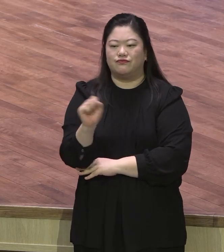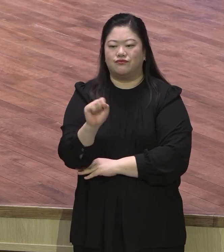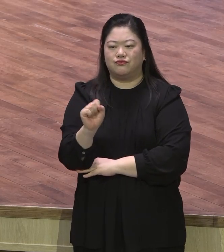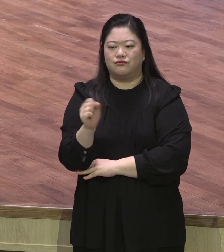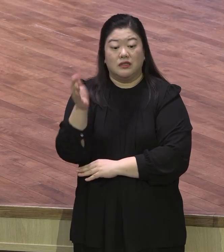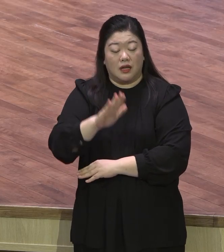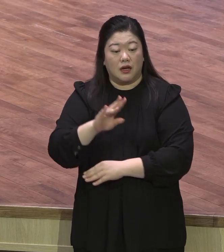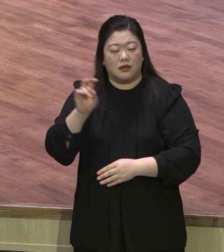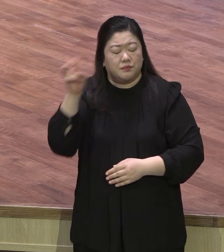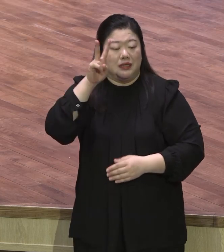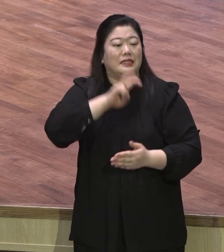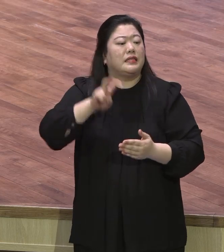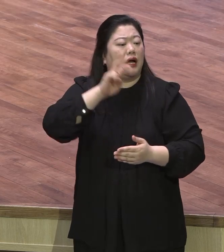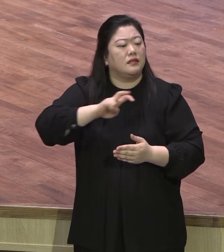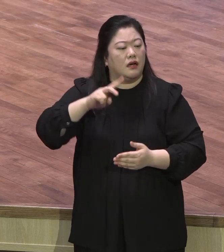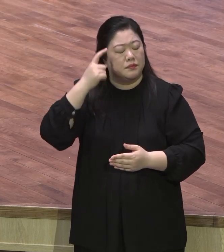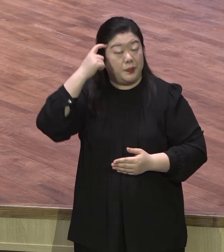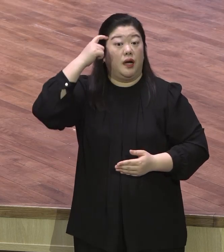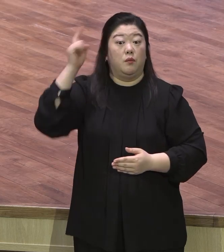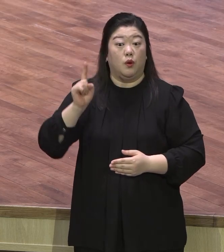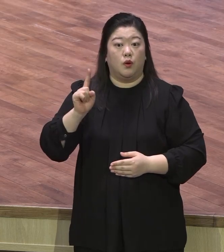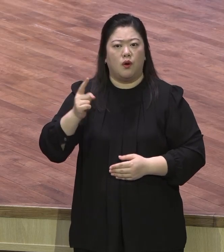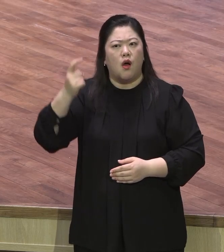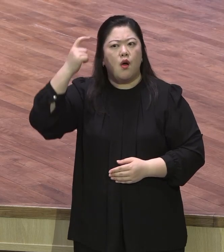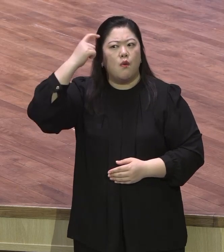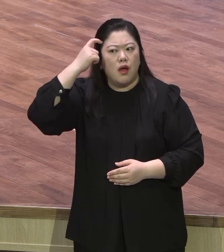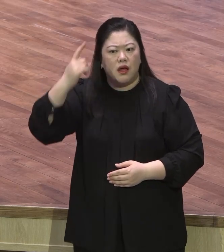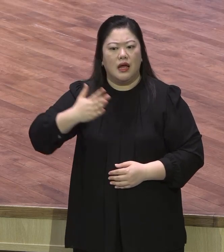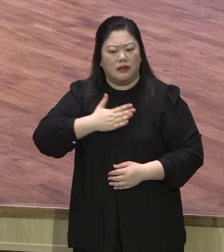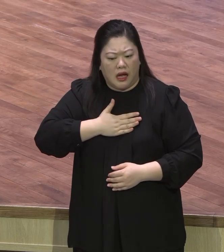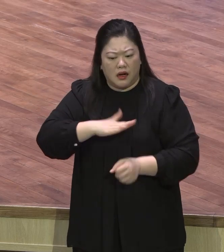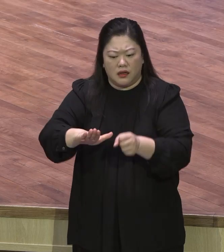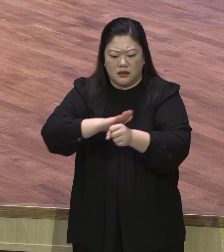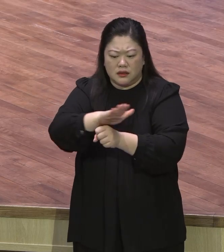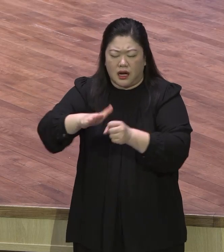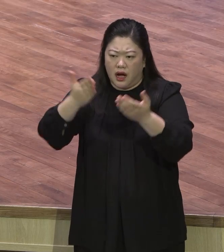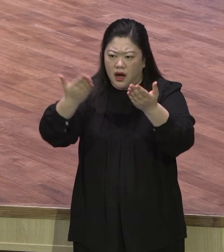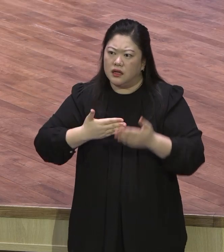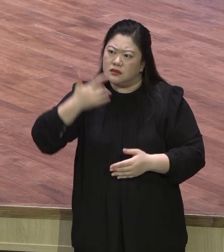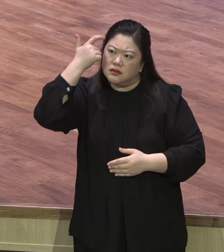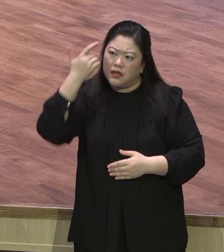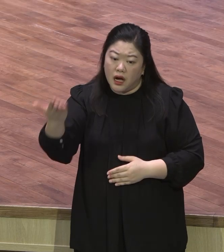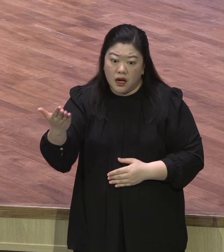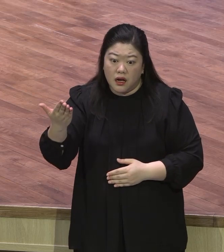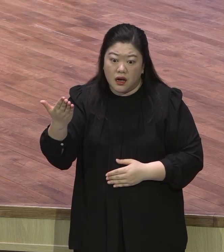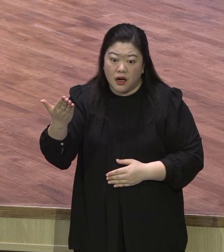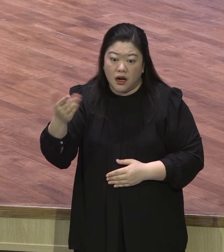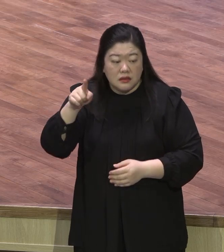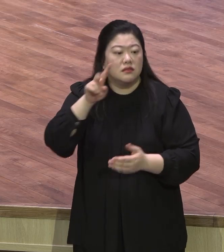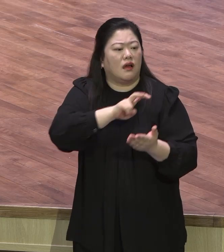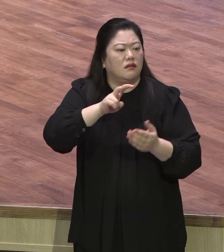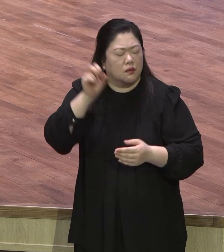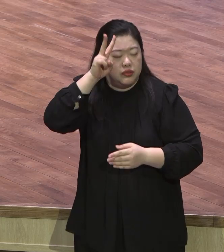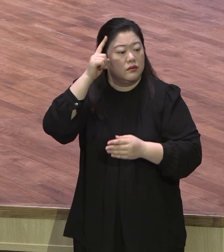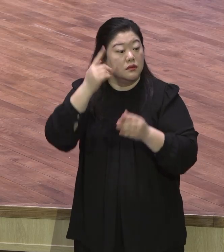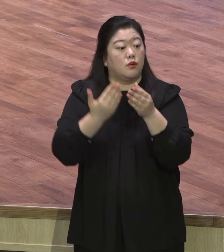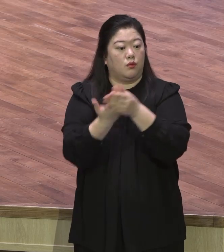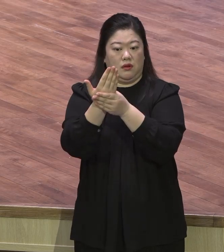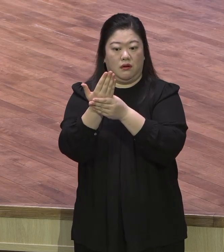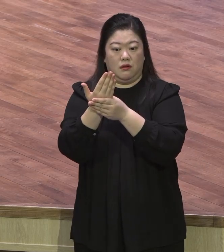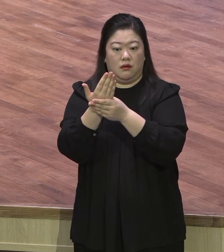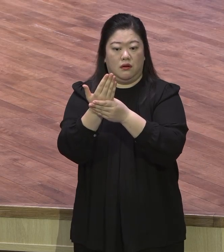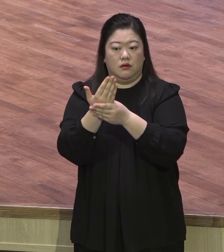십자 가졌습니까? 왜 나를 사랑하나 그 복음 속에 있잖아요. 그거를요. 수백 번 불렸어요. 왜 나를 사랑합니까?